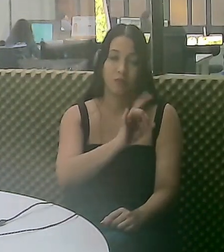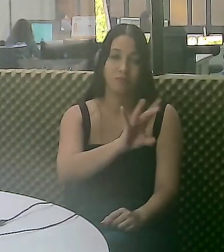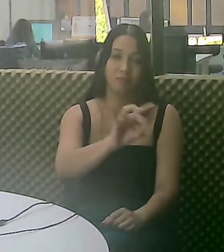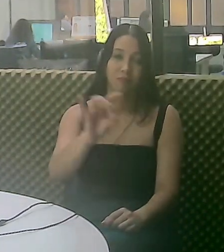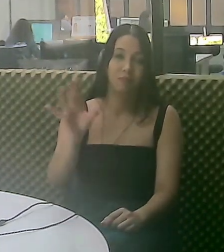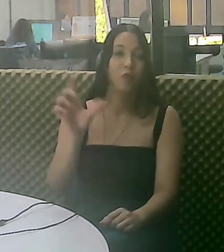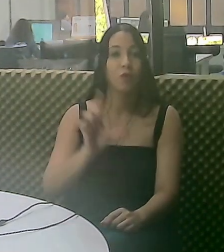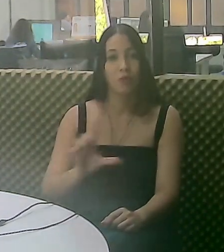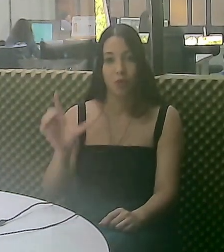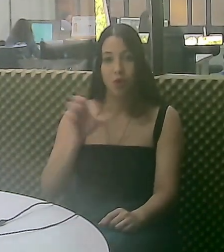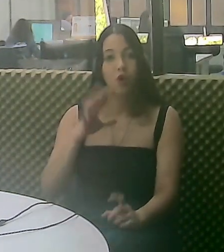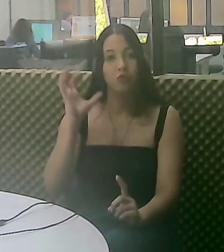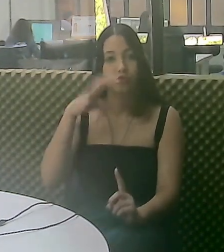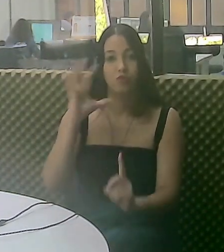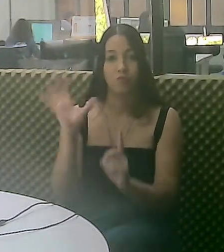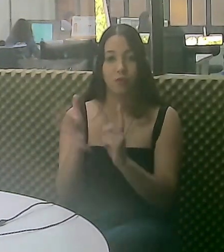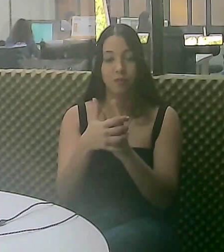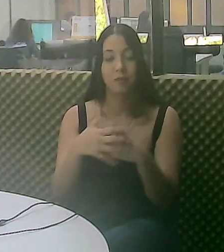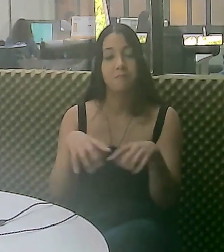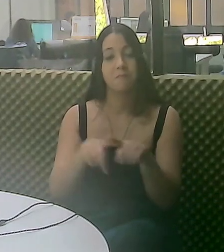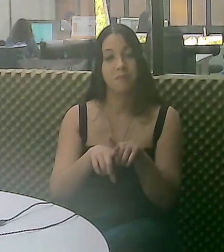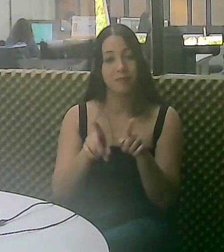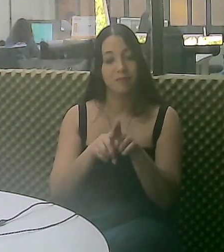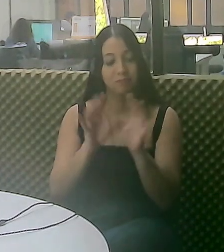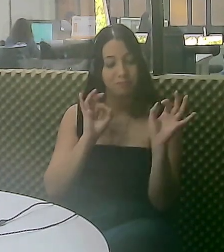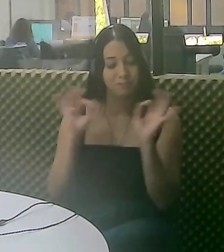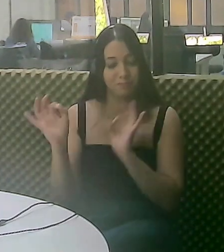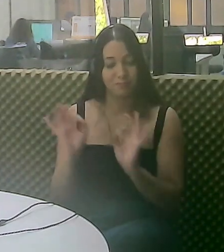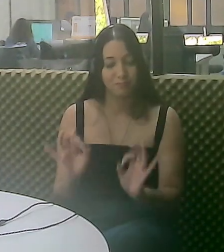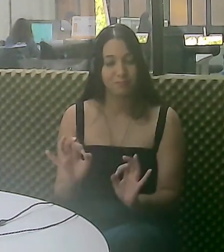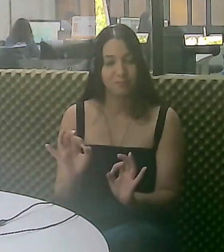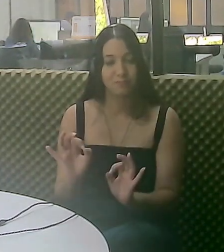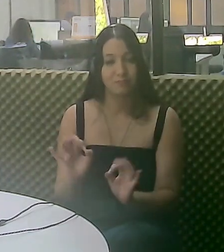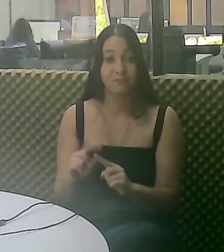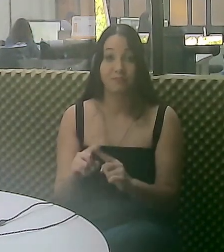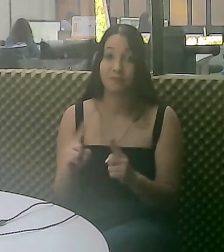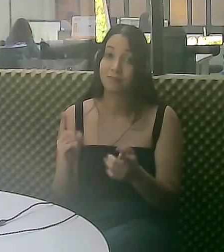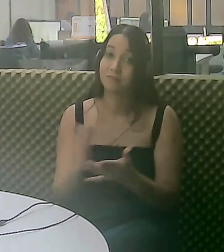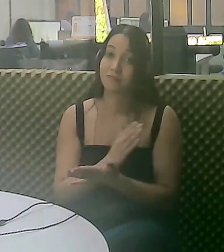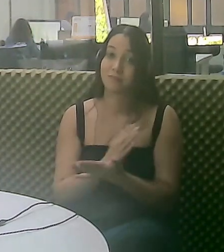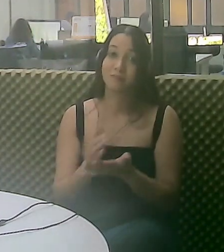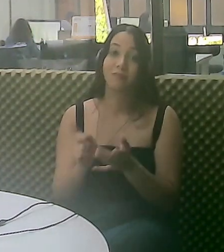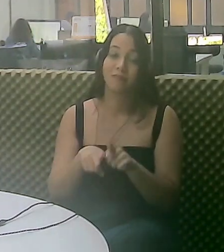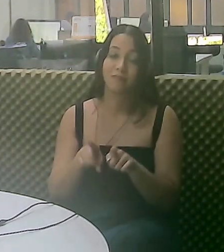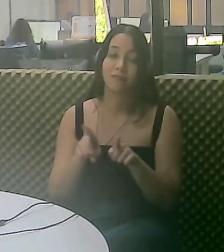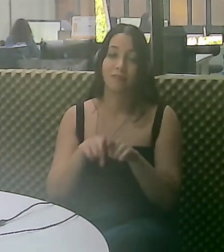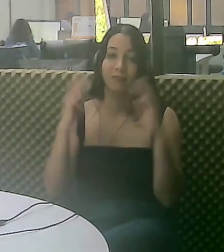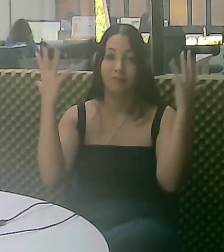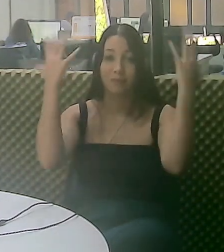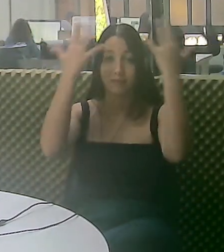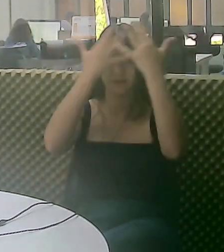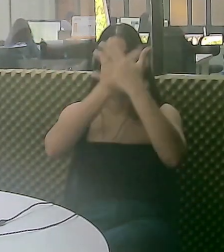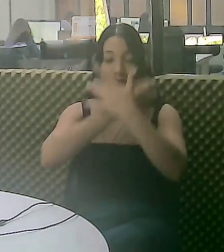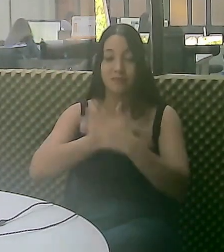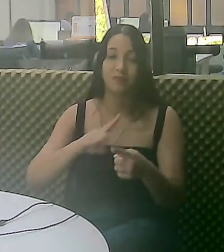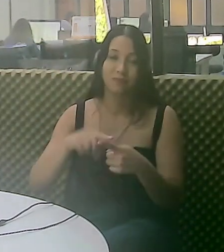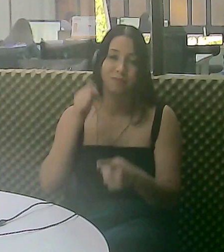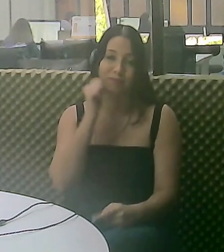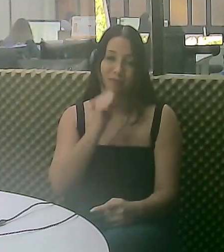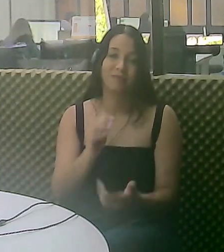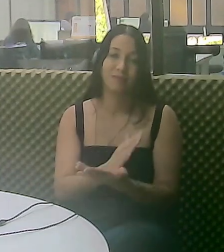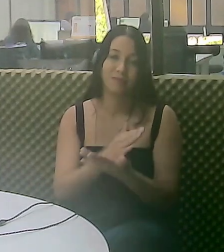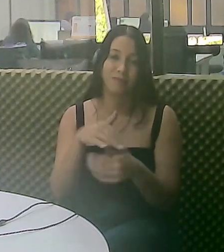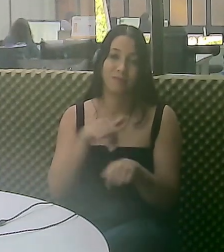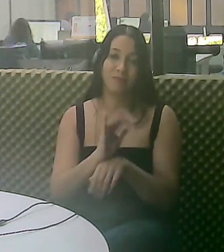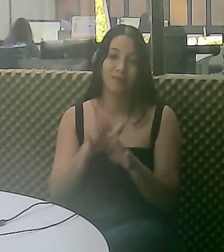Valentina. Ela, óbvio, protege da chuva e também serve para compor aquele look. Mas também é uma capa da invisibilidade, porque às